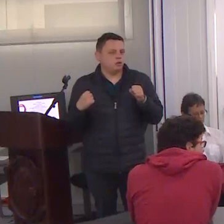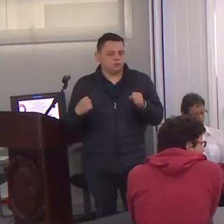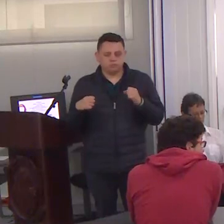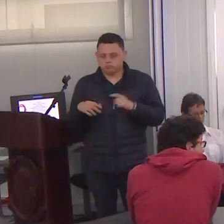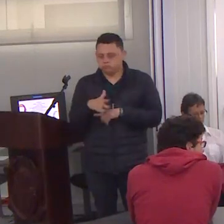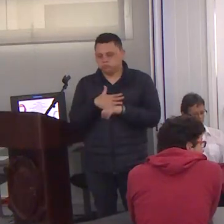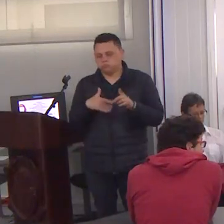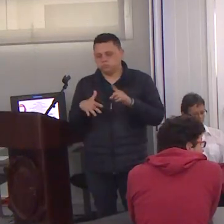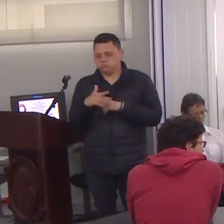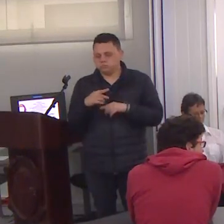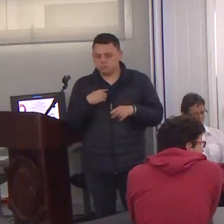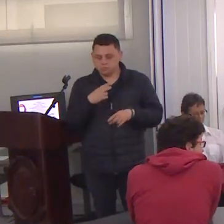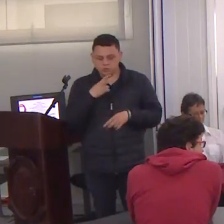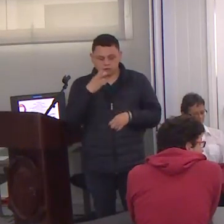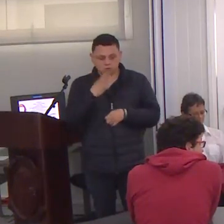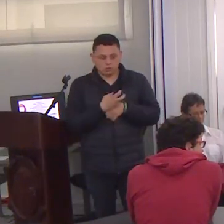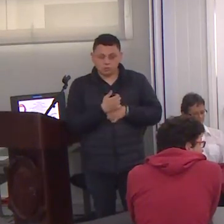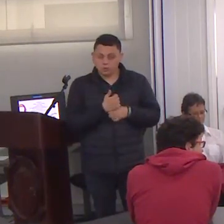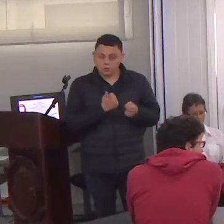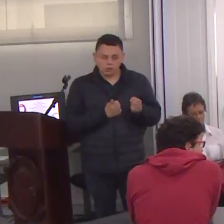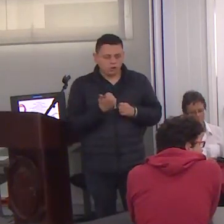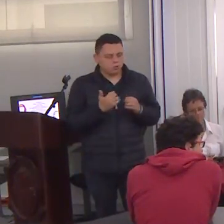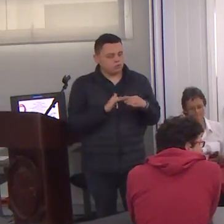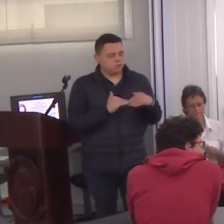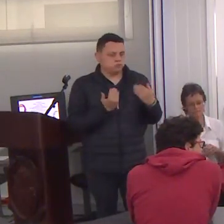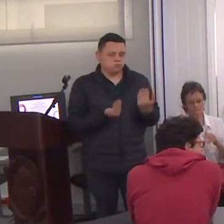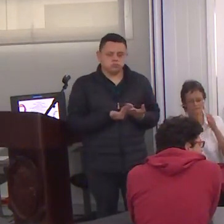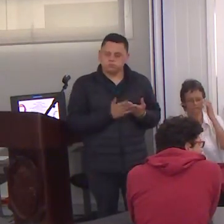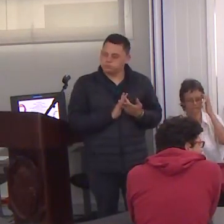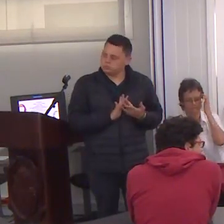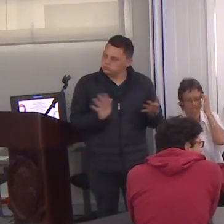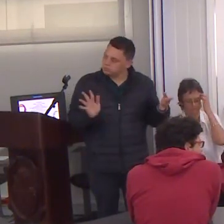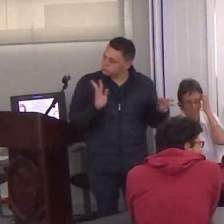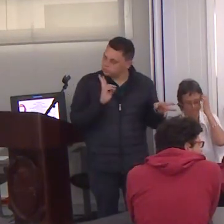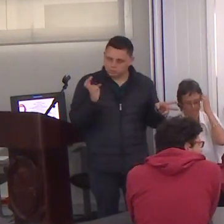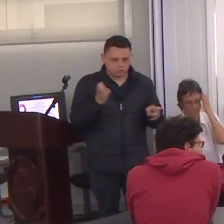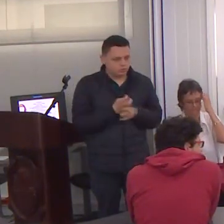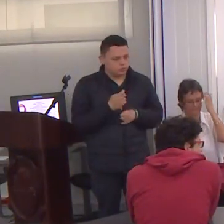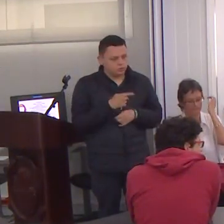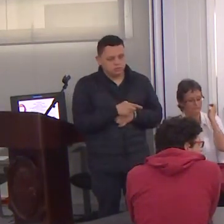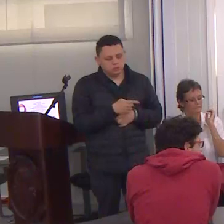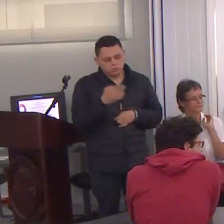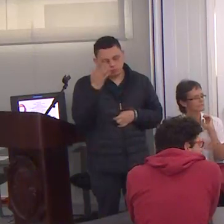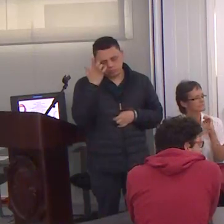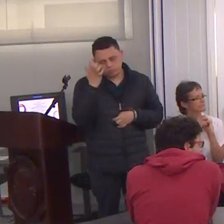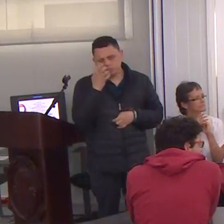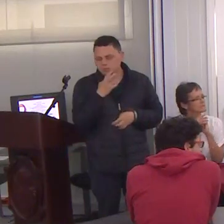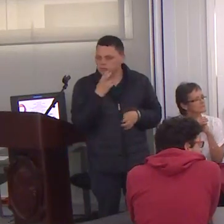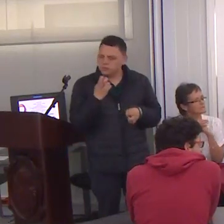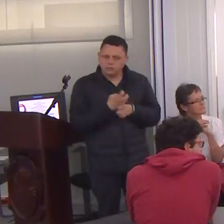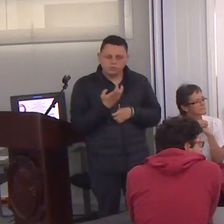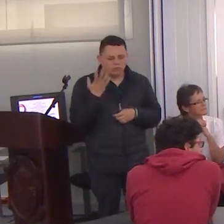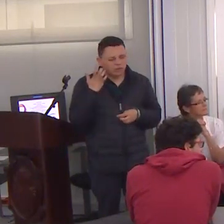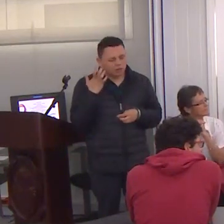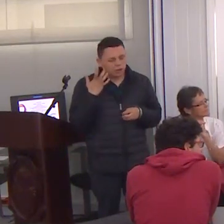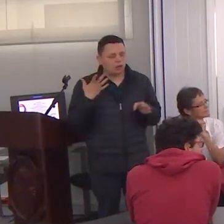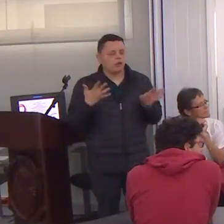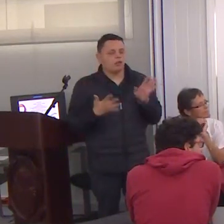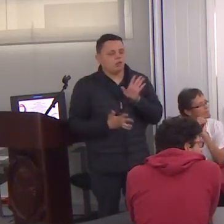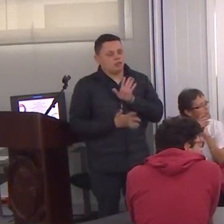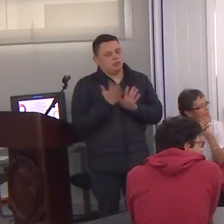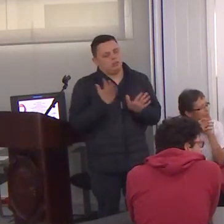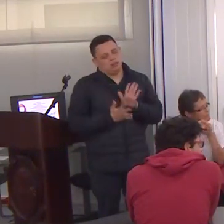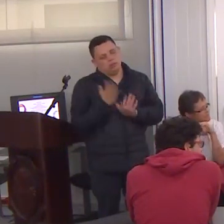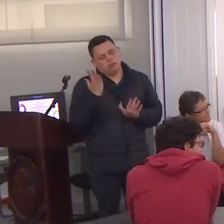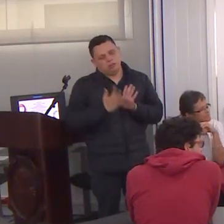la época más difícil fue el colegio y lo decía porque el colegio era lo más complejo o sea en términos